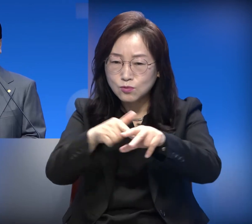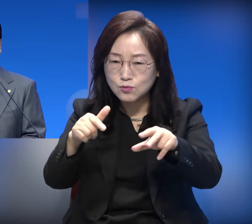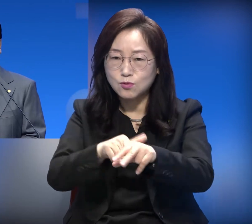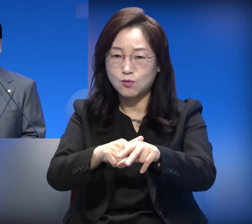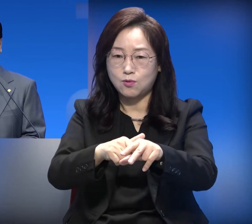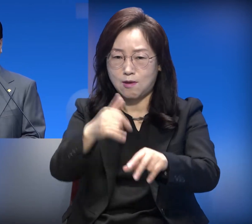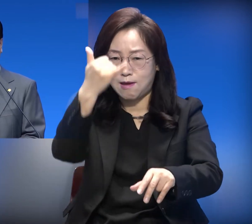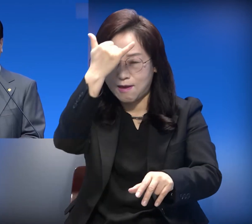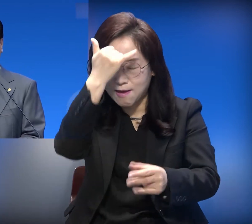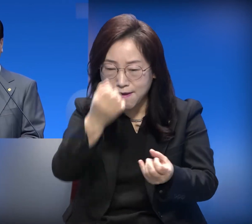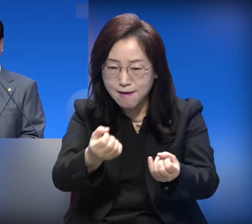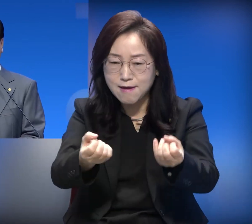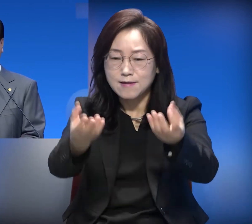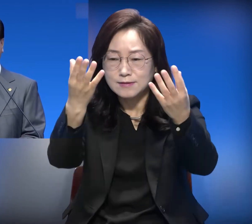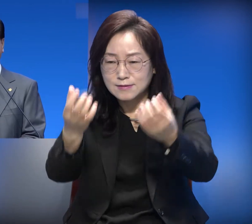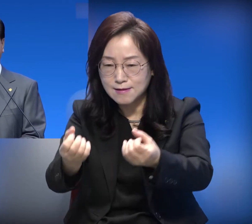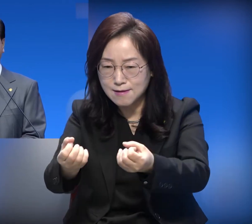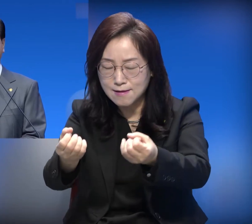갇혀져 있어서